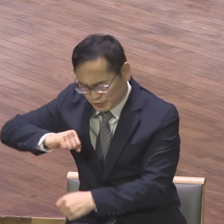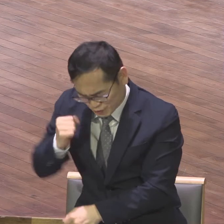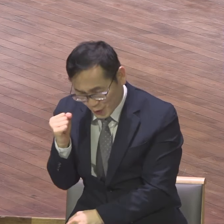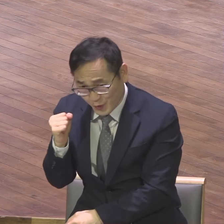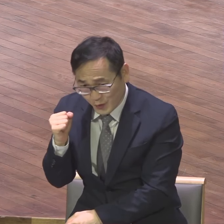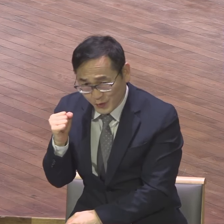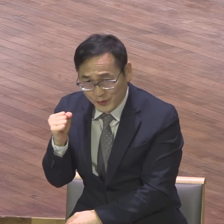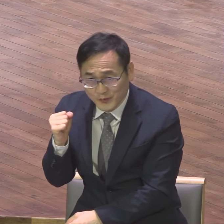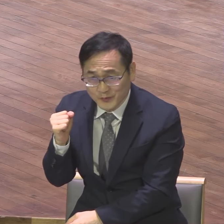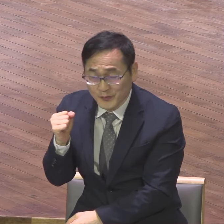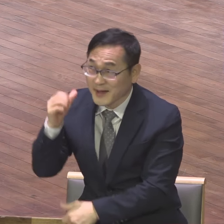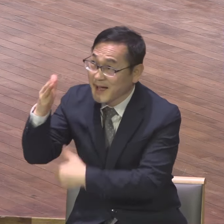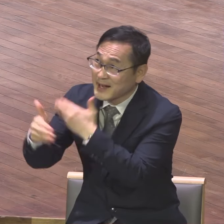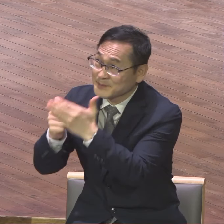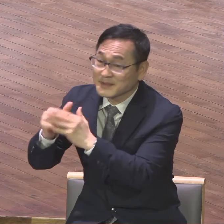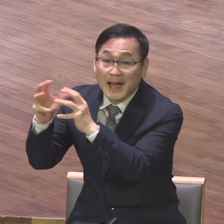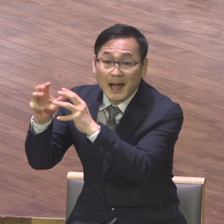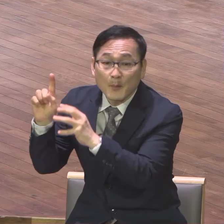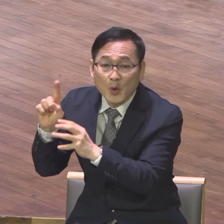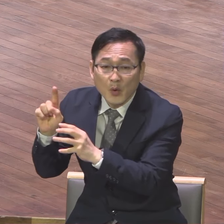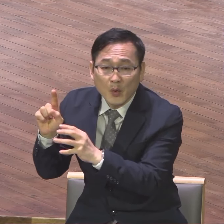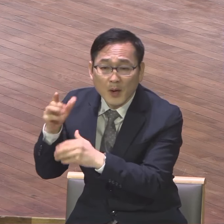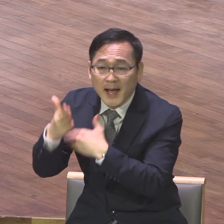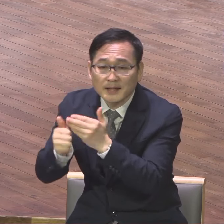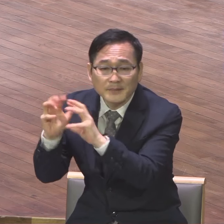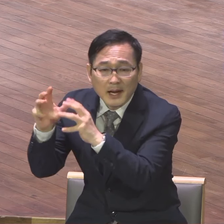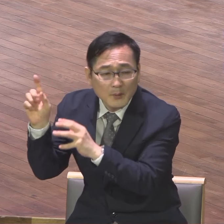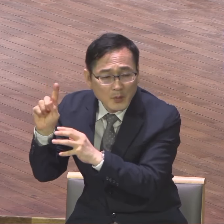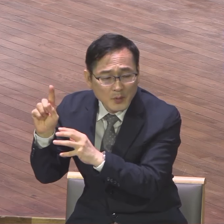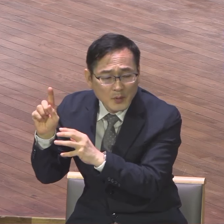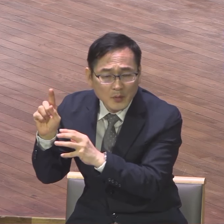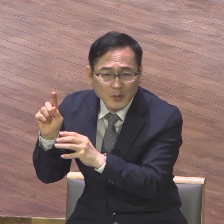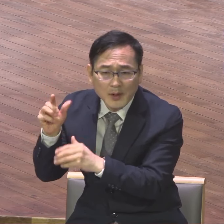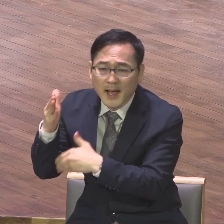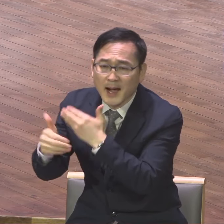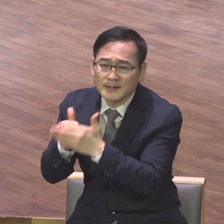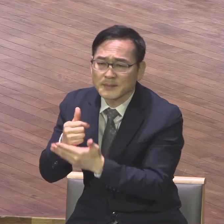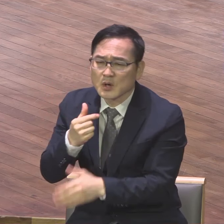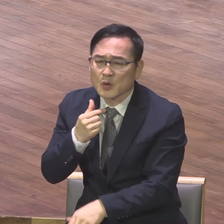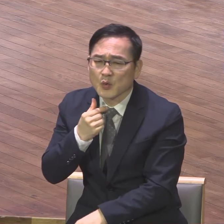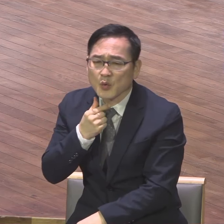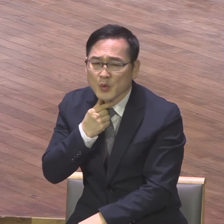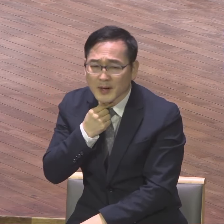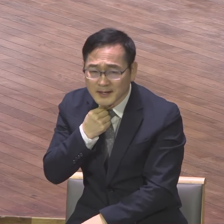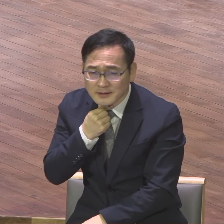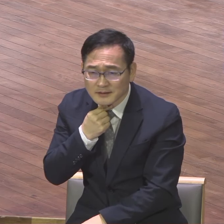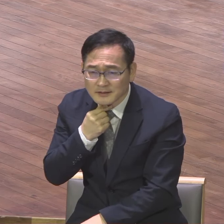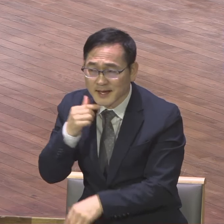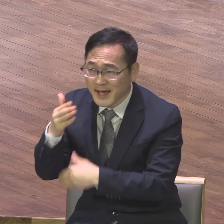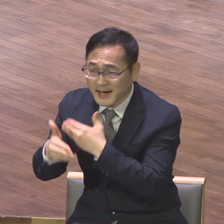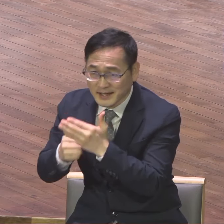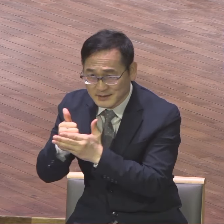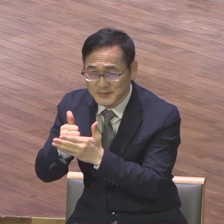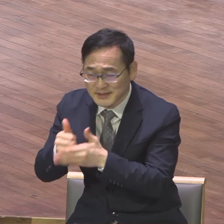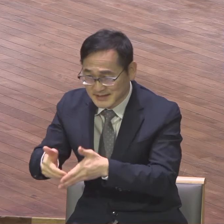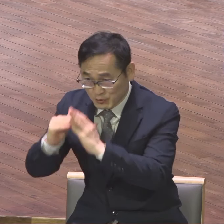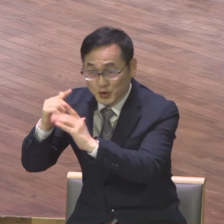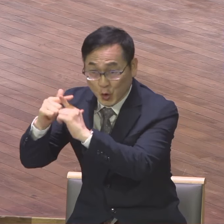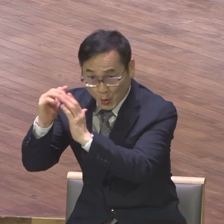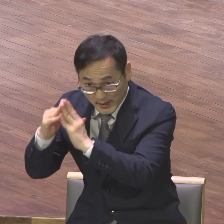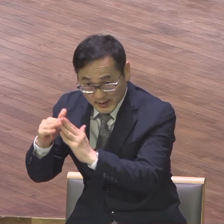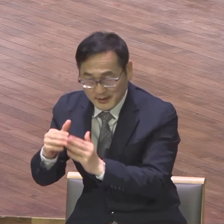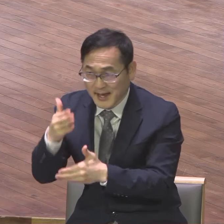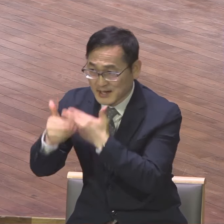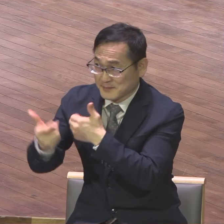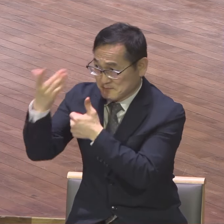하나님의 나라, 막연한 말이 아닙니다. 주님이시여 몸된 교회, 하나님이 내게 주신